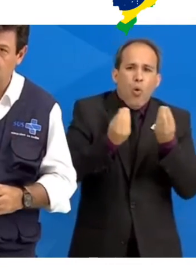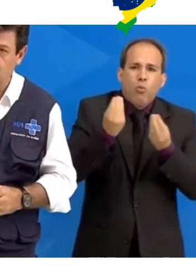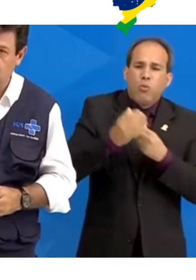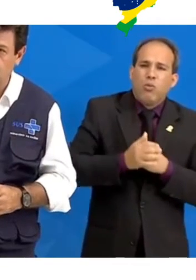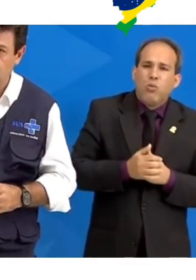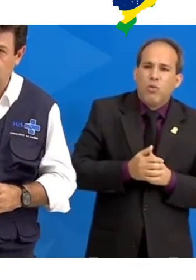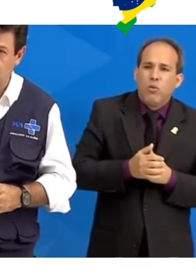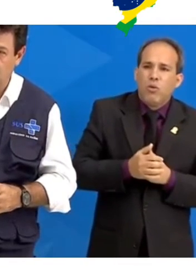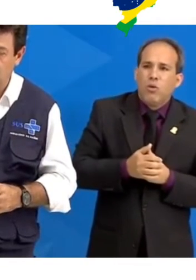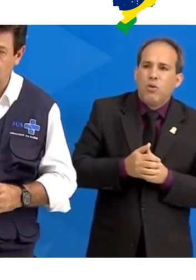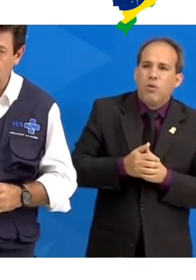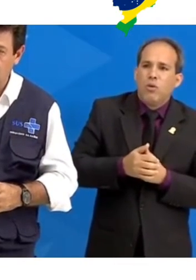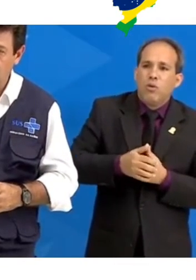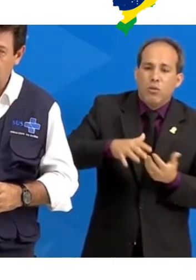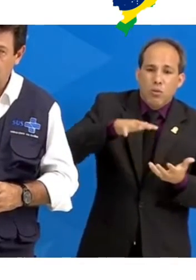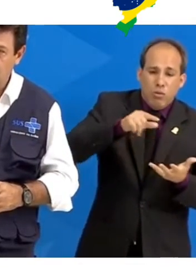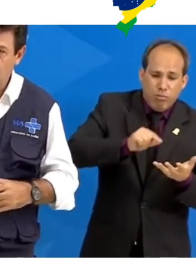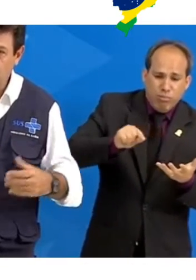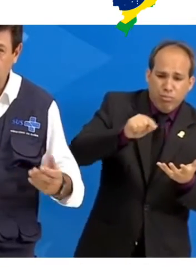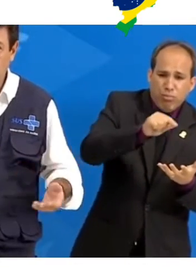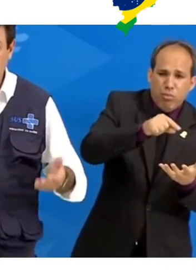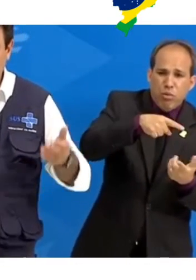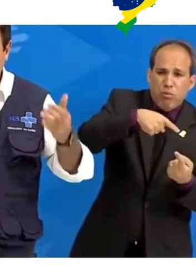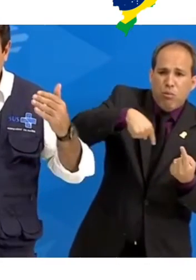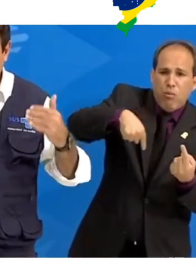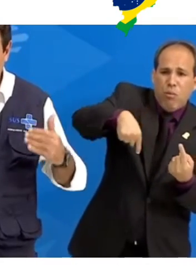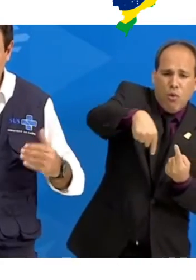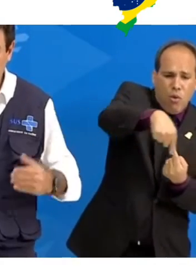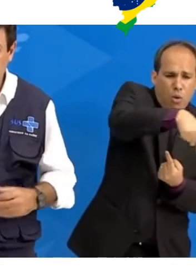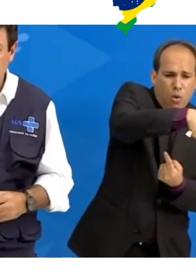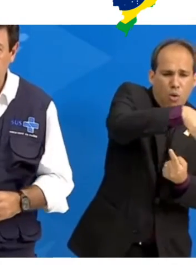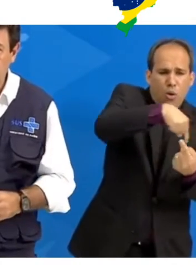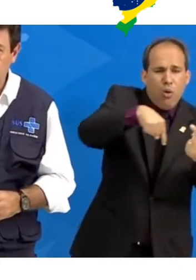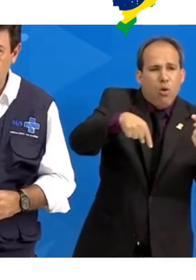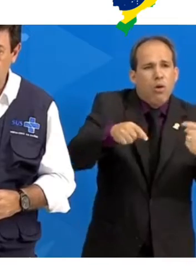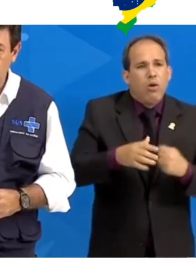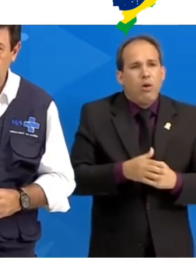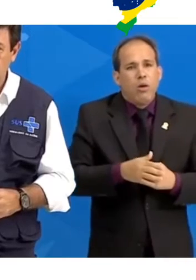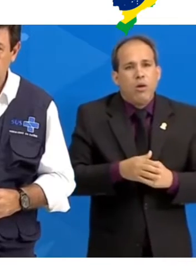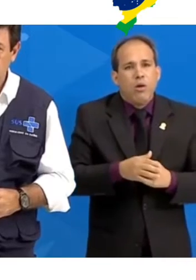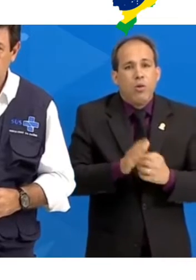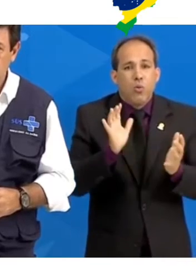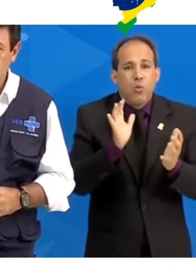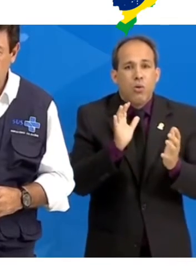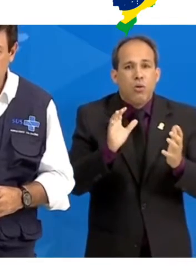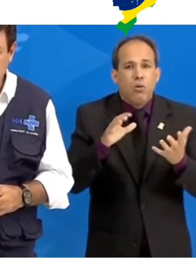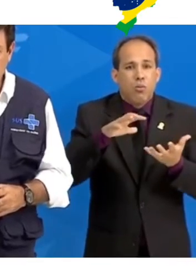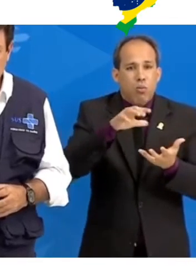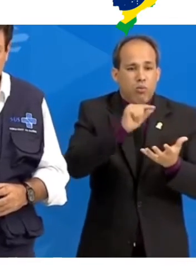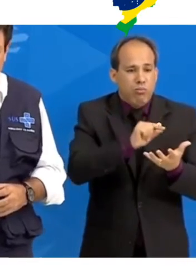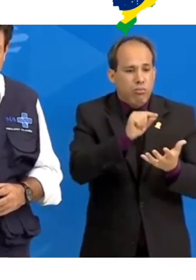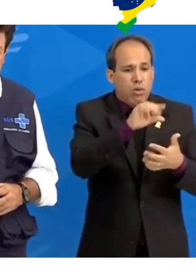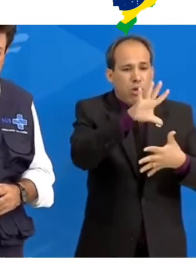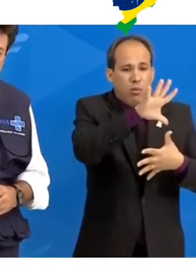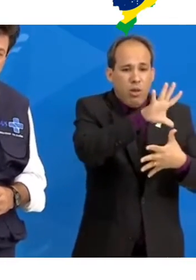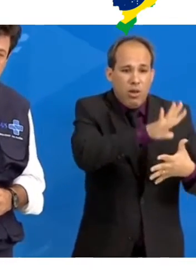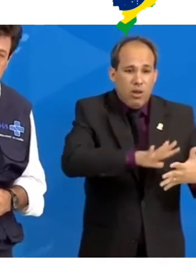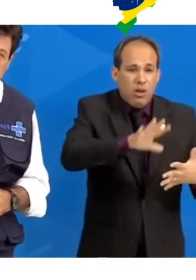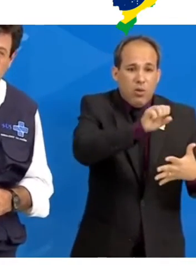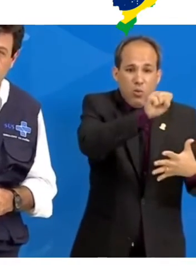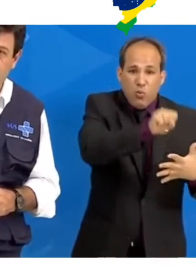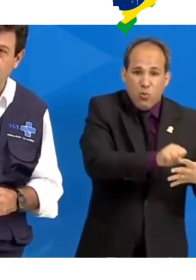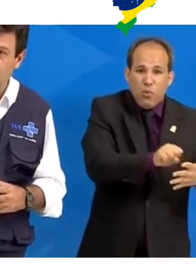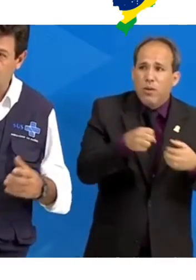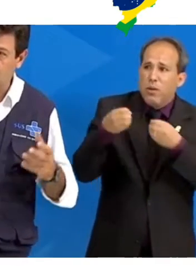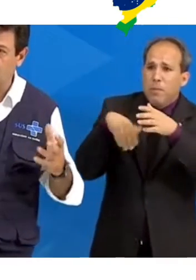do vírus no mundo ocidental, no mundo de hemisfério sul. Nós estamos monitorando muito de perto